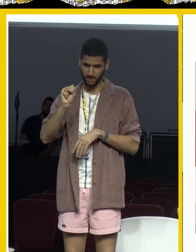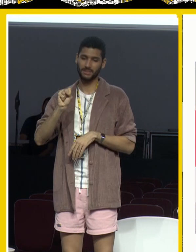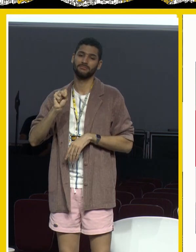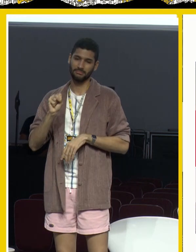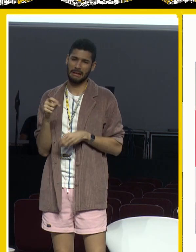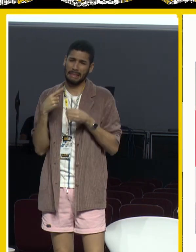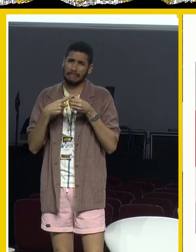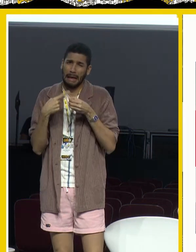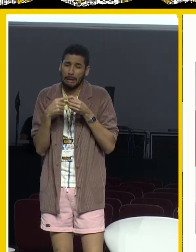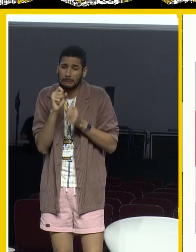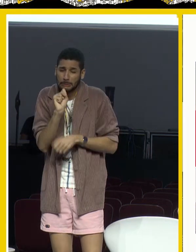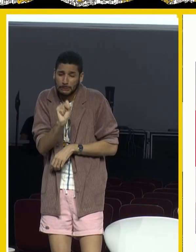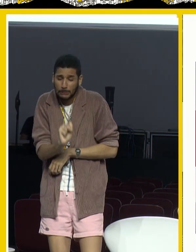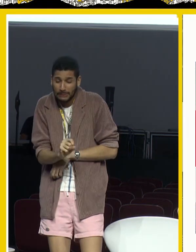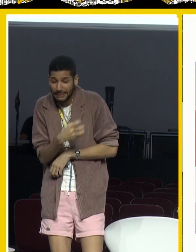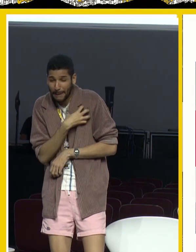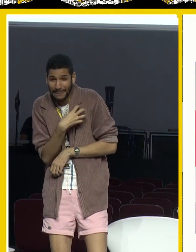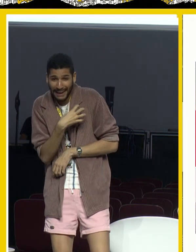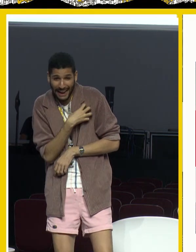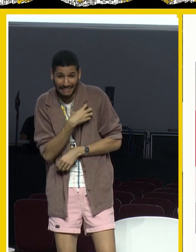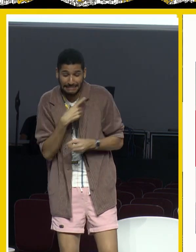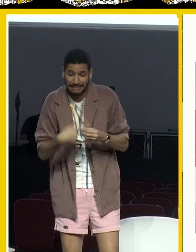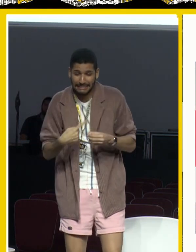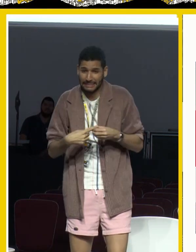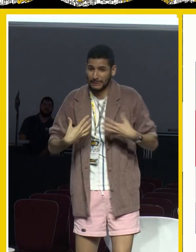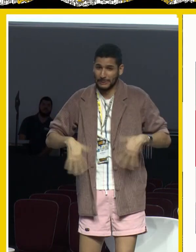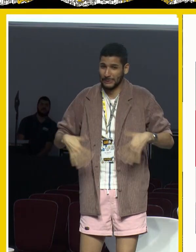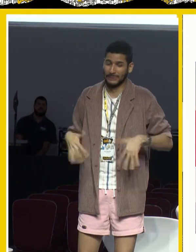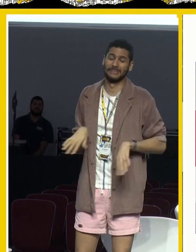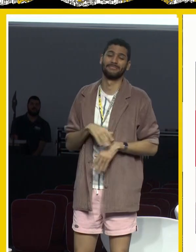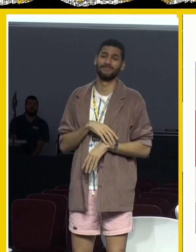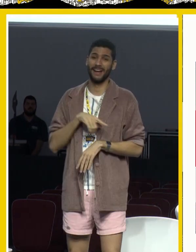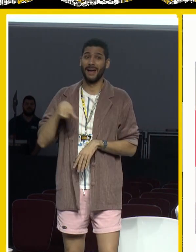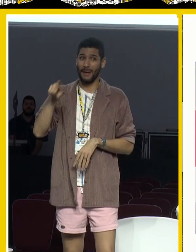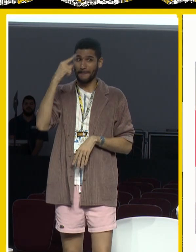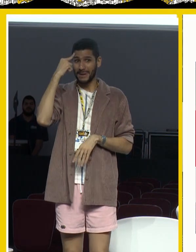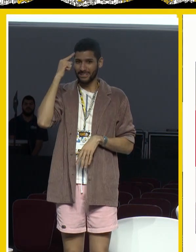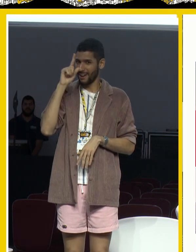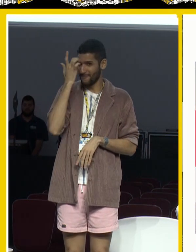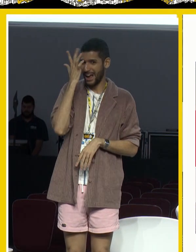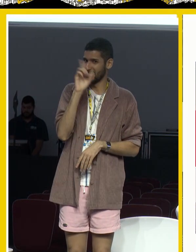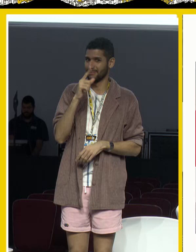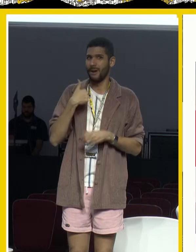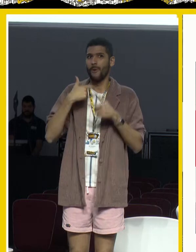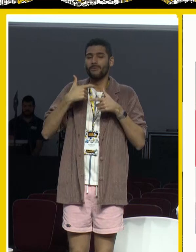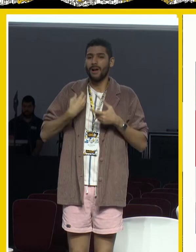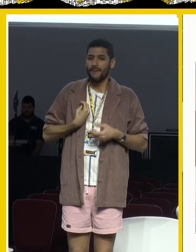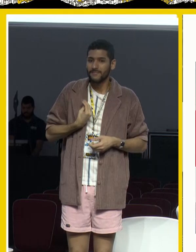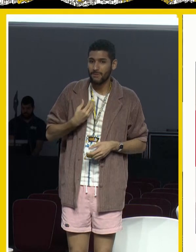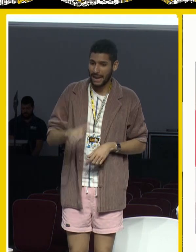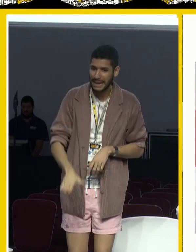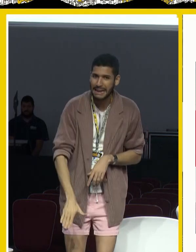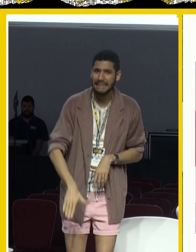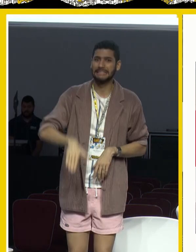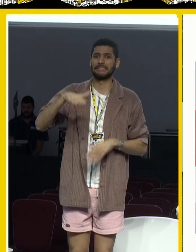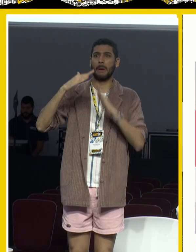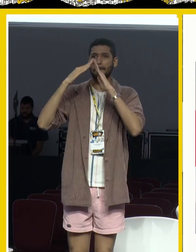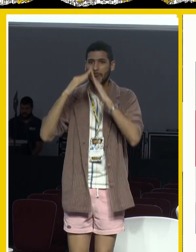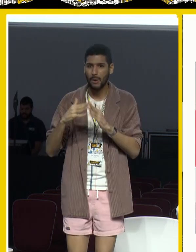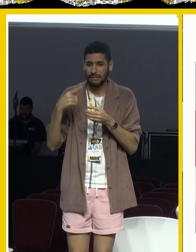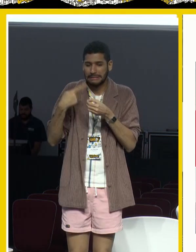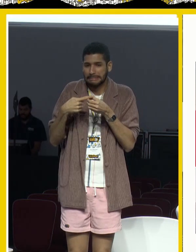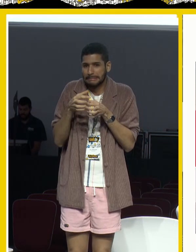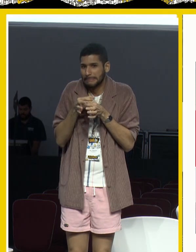de ilhéus onde nasci é uma cidade bem é bem pequenininha no sul da bahia e não é fácil minha